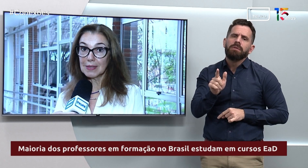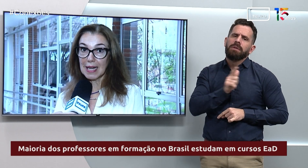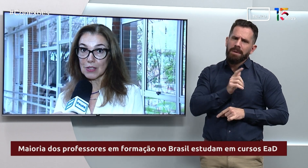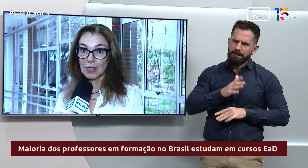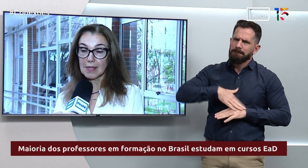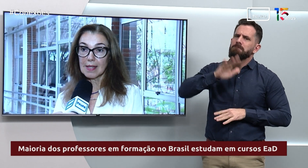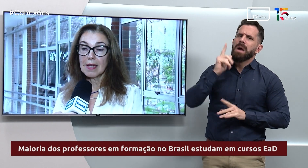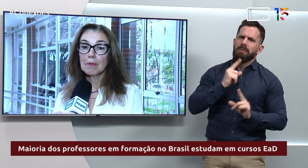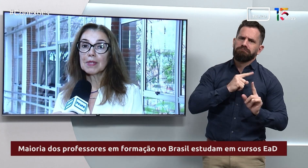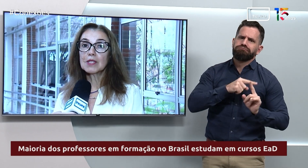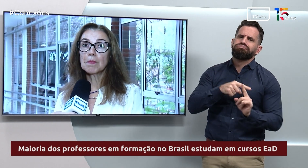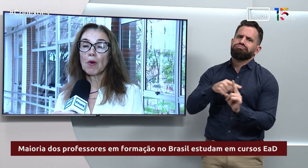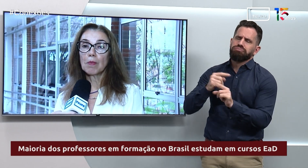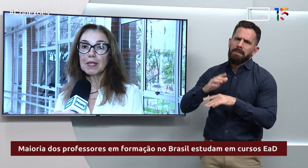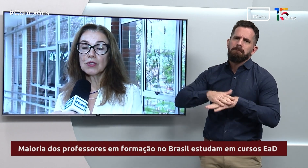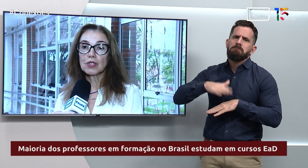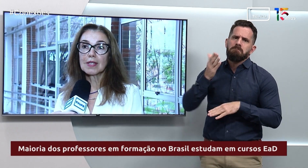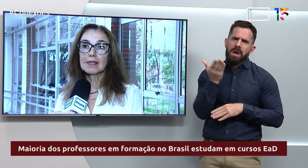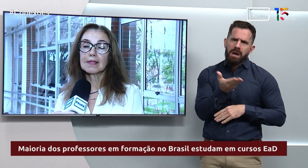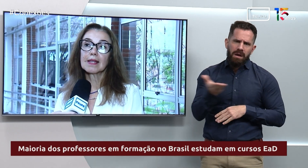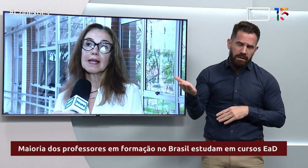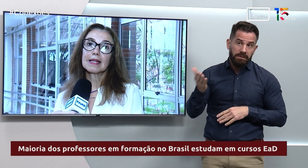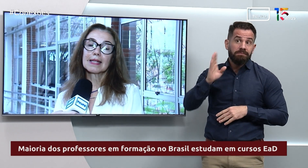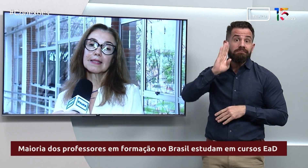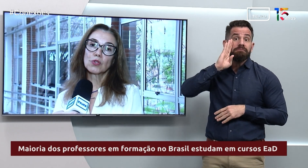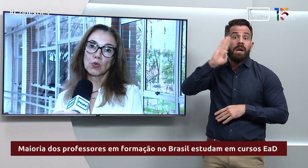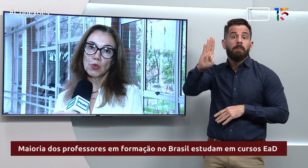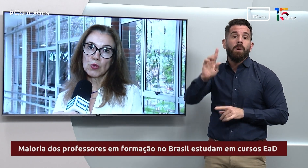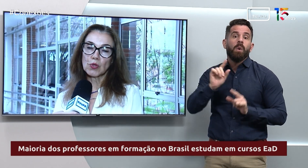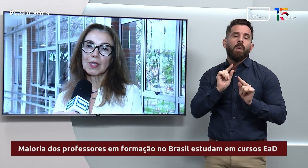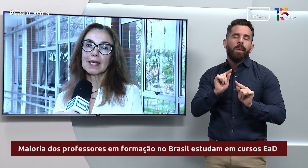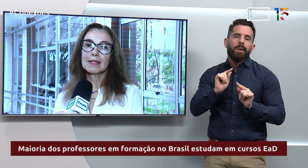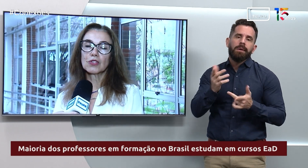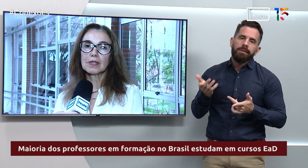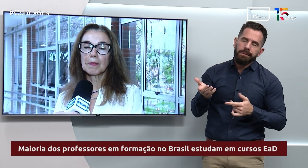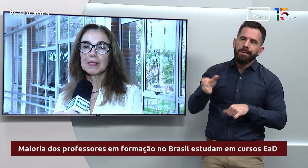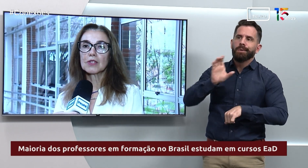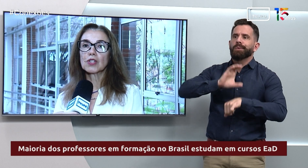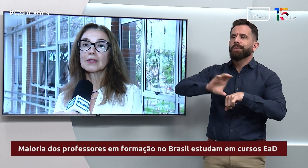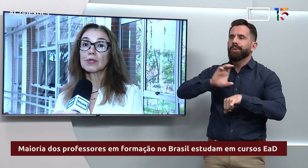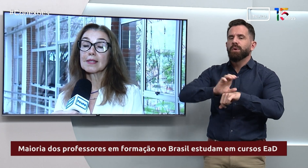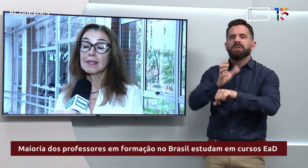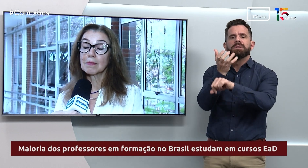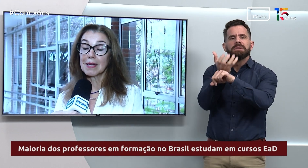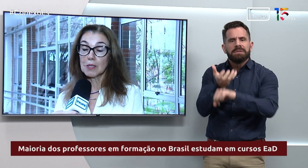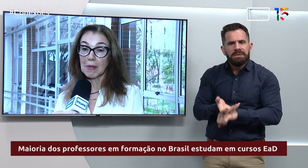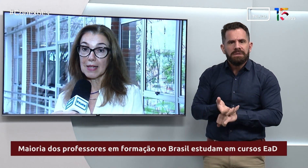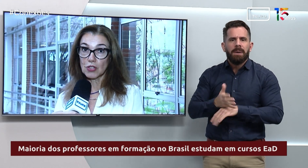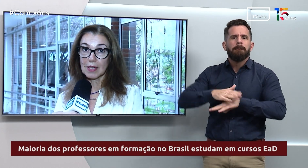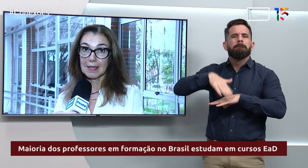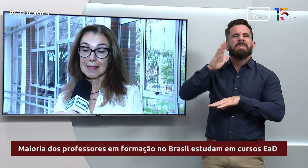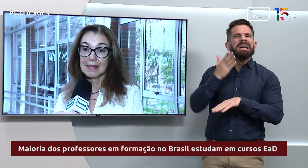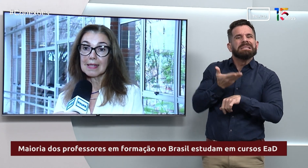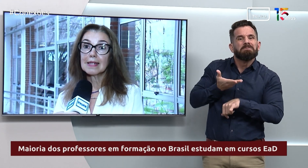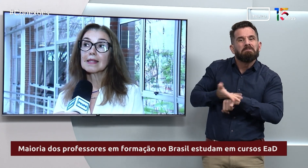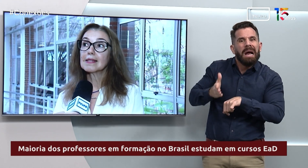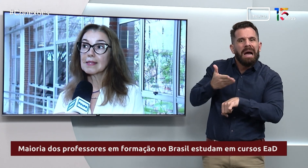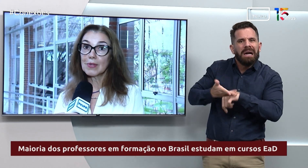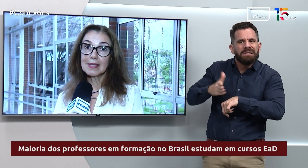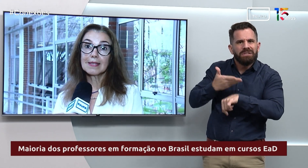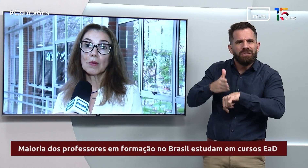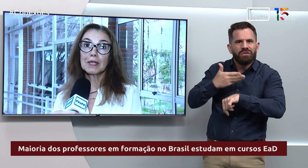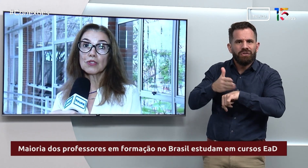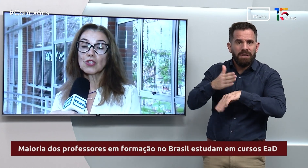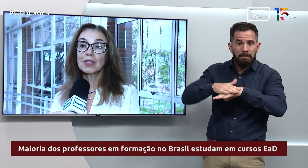mais vantagens, principalmente naqueles cursos, naquelas disciplinas de naturezas mais práticas, que